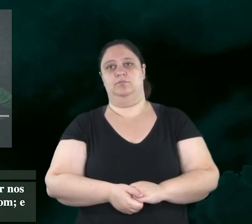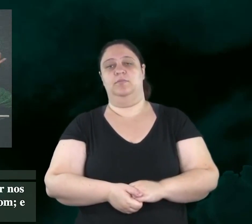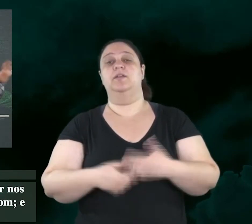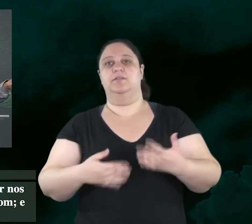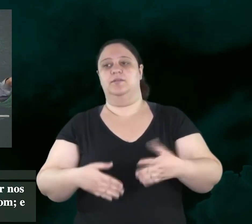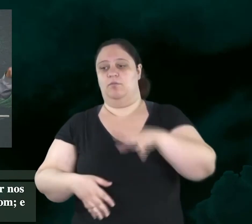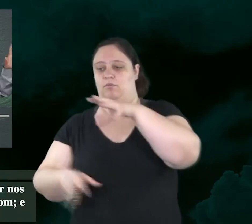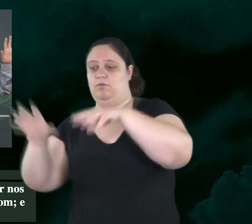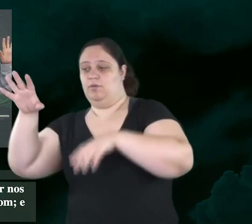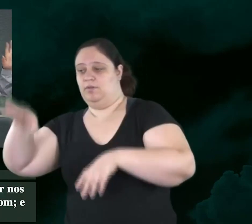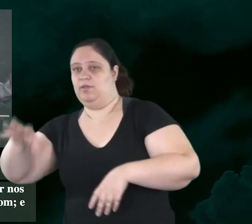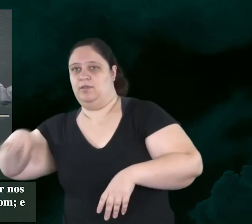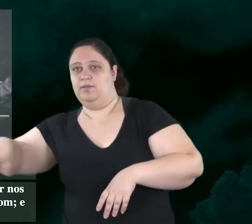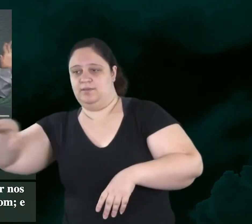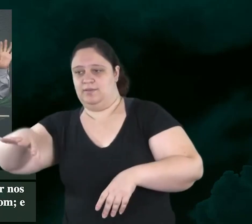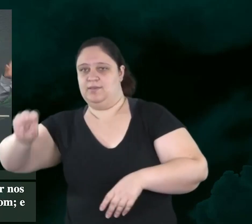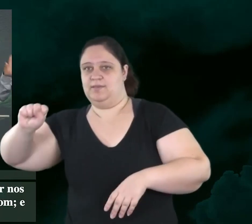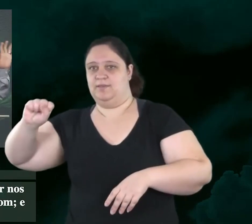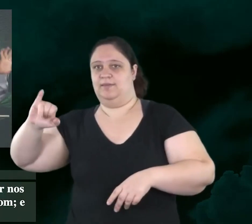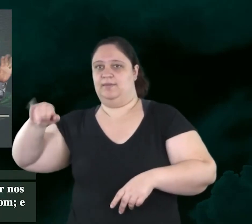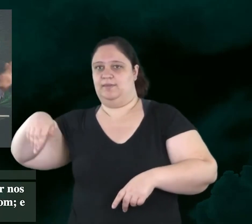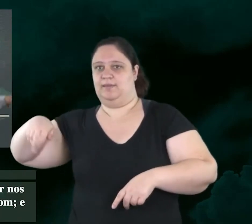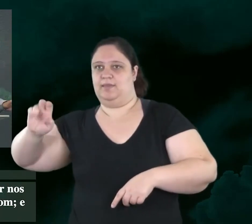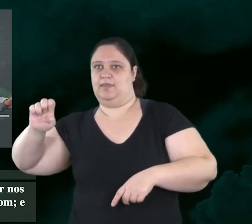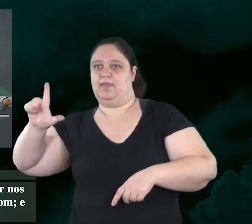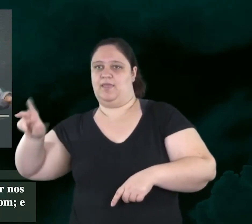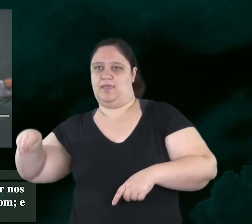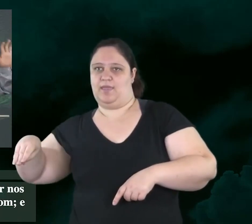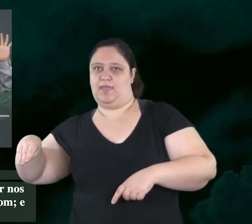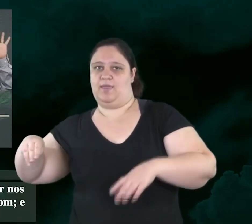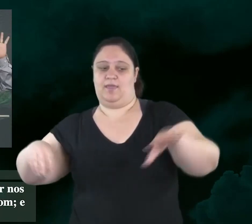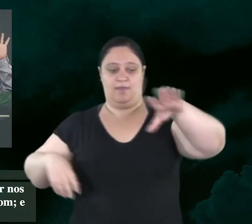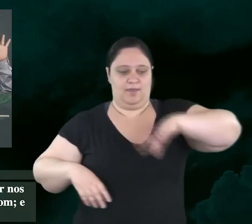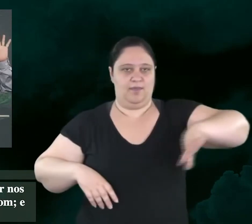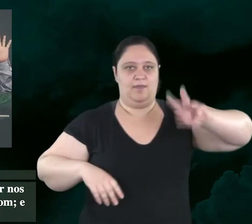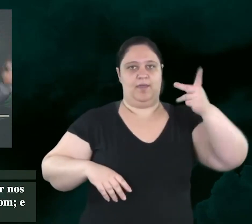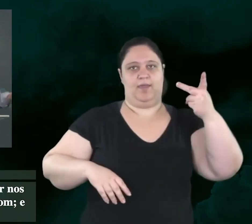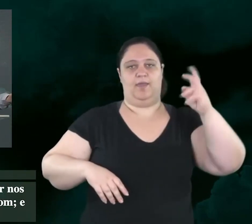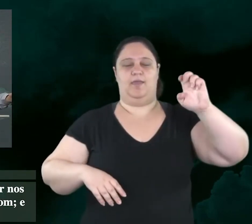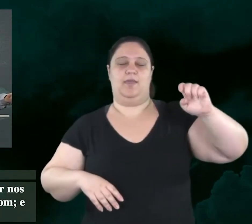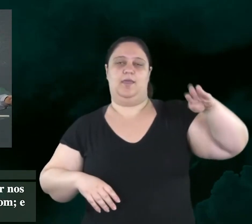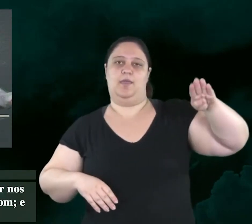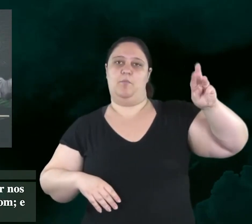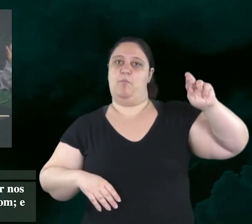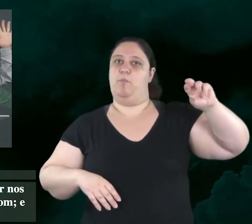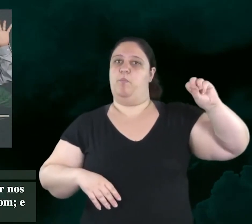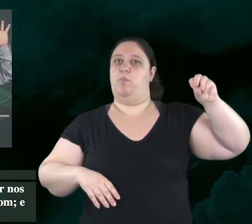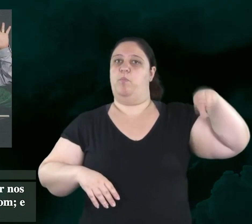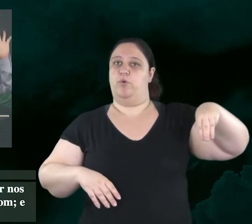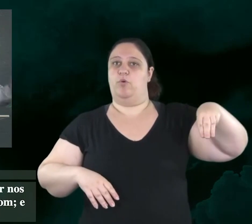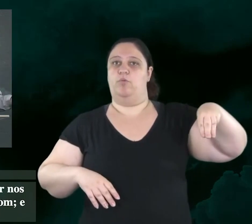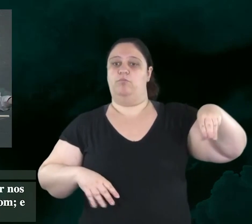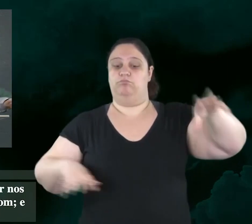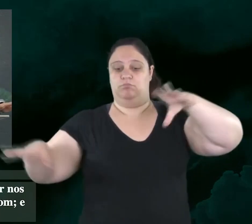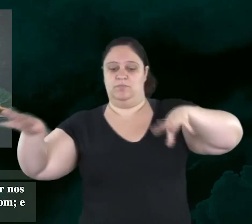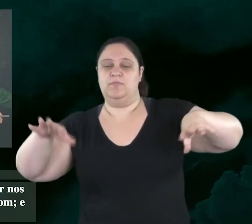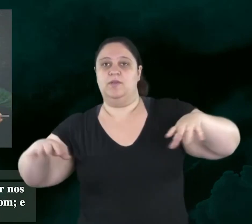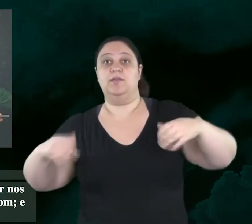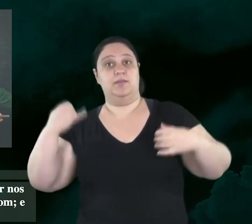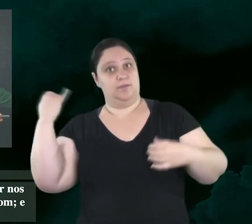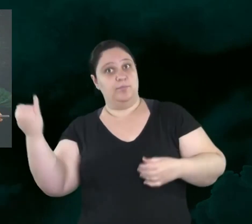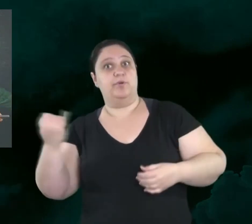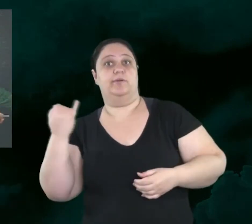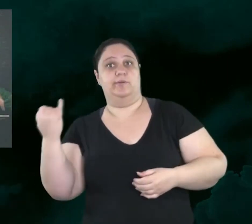2 lugares importantes onde Deus apareceu a Abraão. Tem carvalhos como referência.